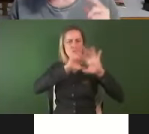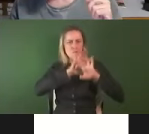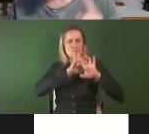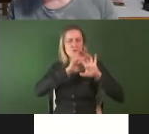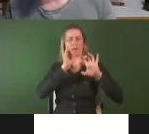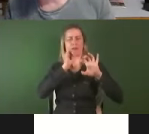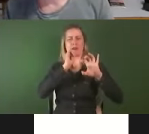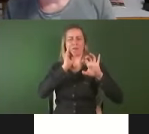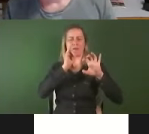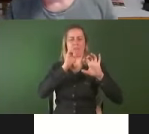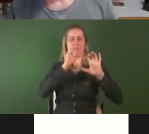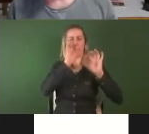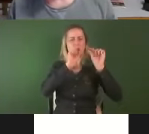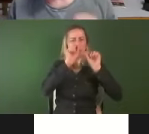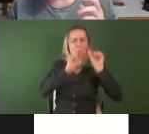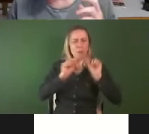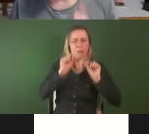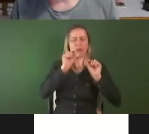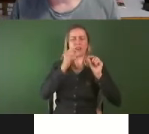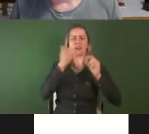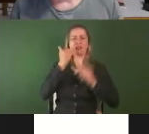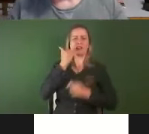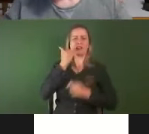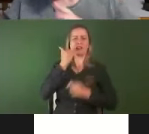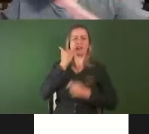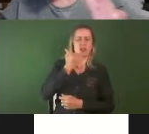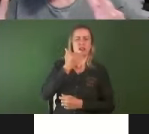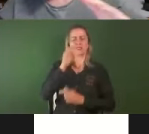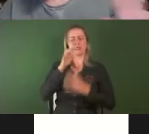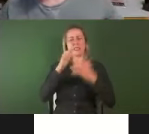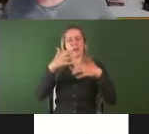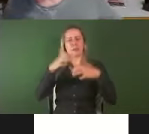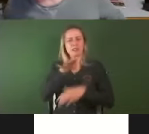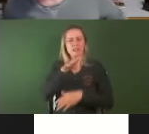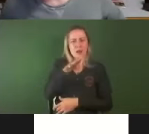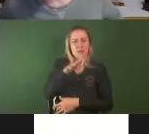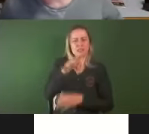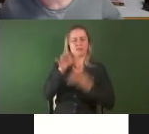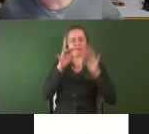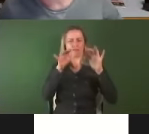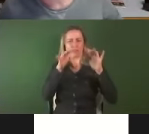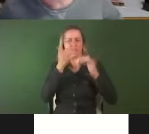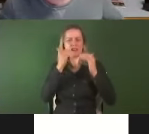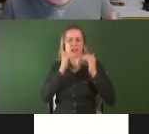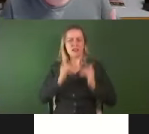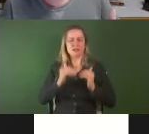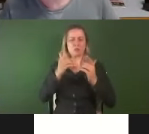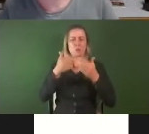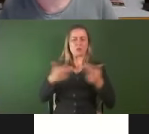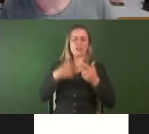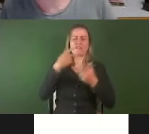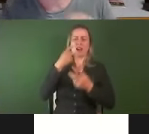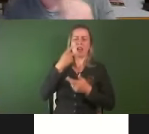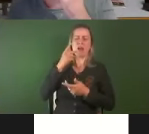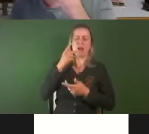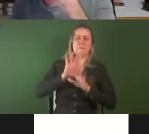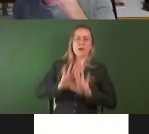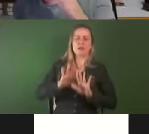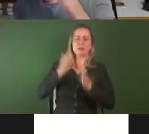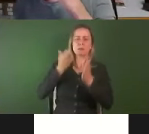imagem granulada, pela imagem tremida, né? Isso é muito o que se fala e o que é muito pautado a